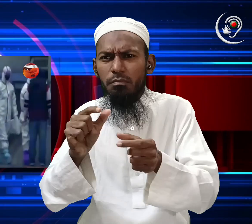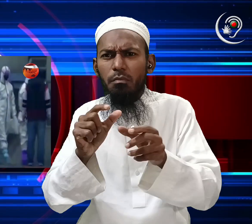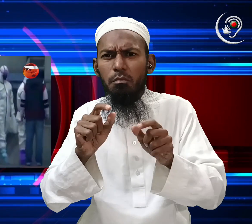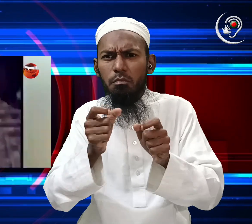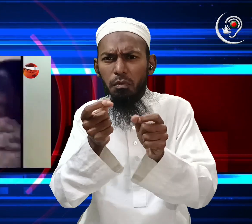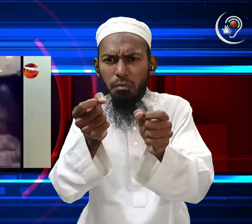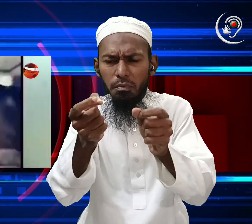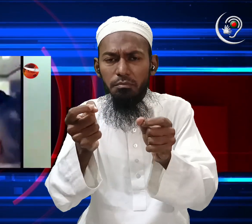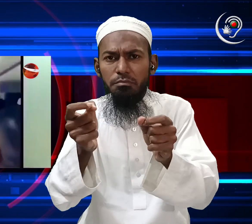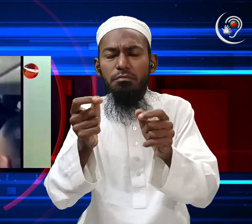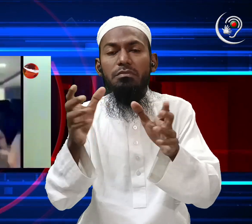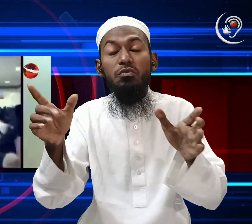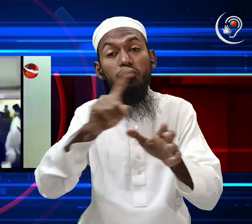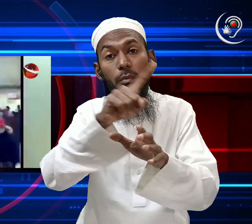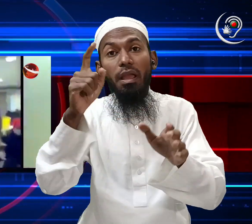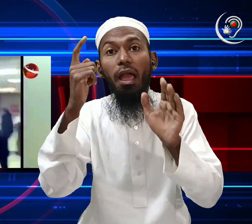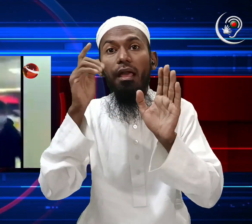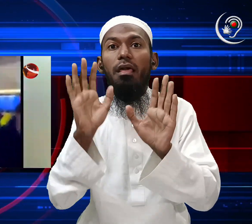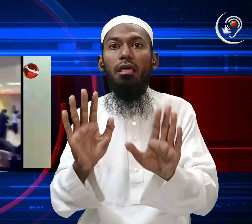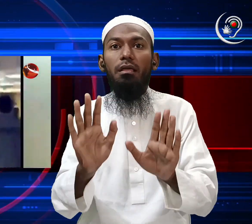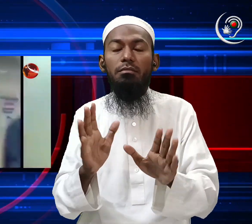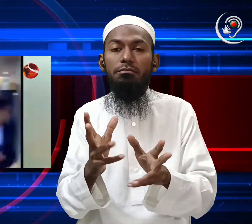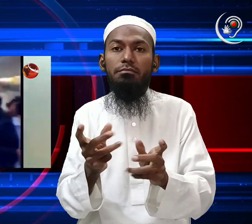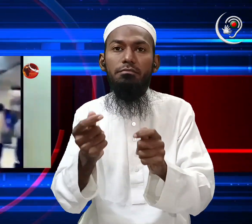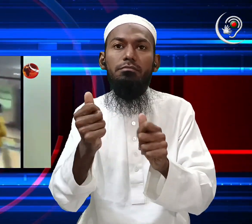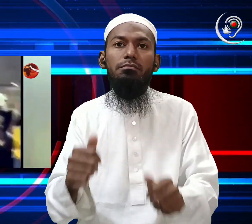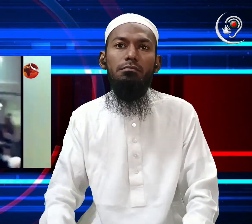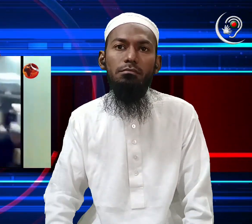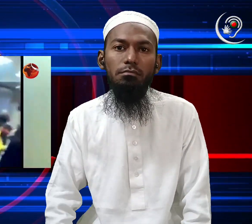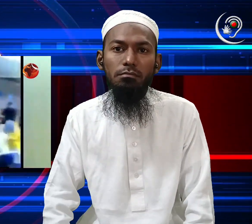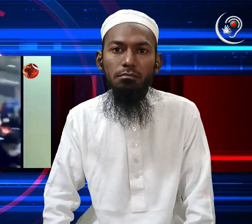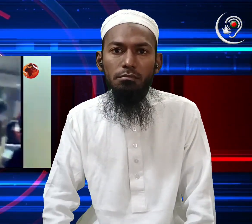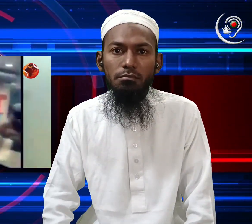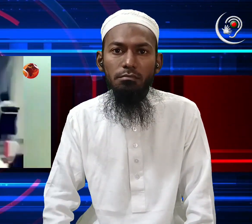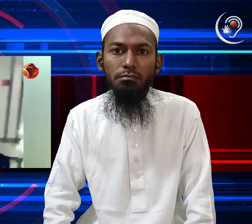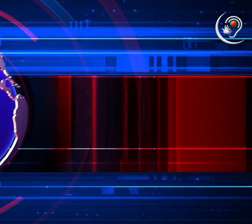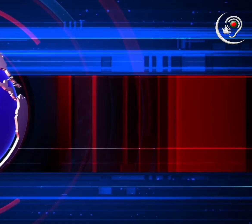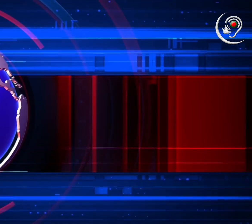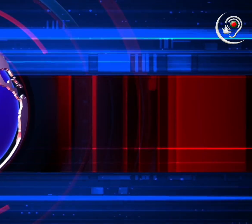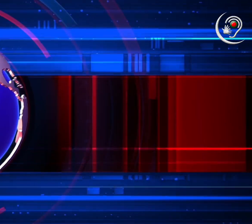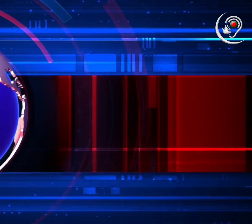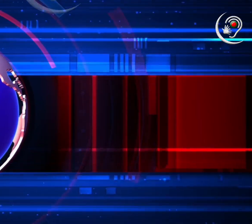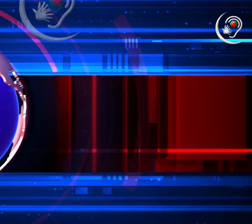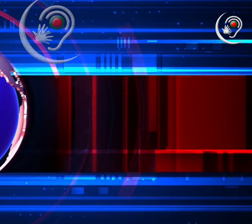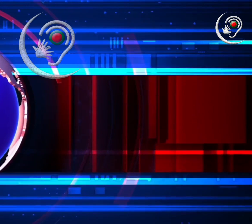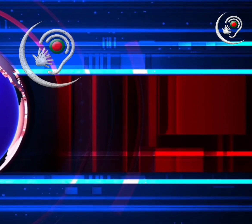করছেন স্বাস্থ্য সংস্থাগুলো। তারেক